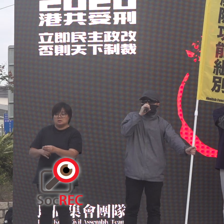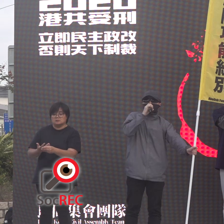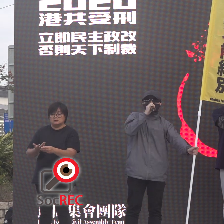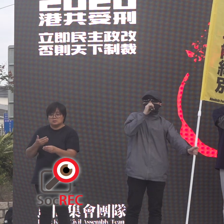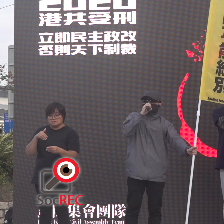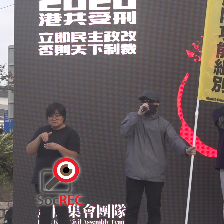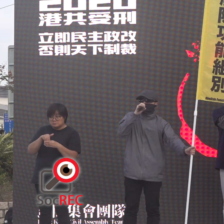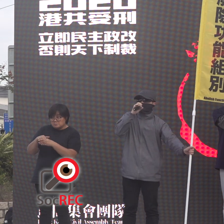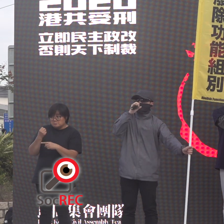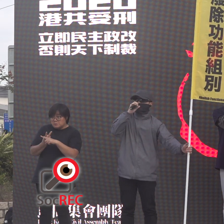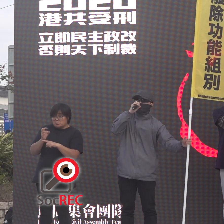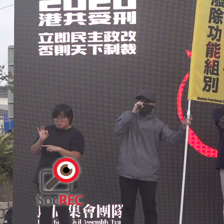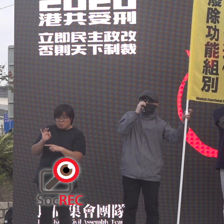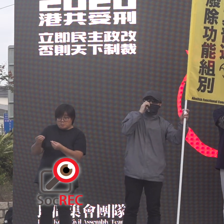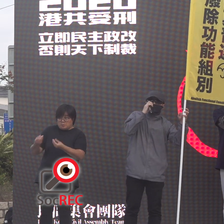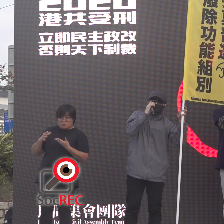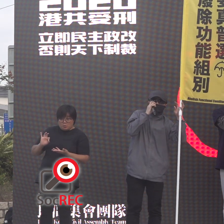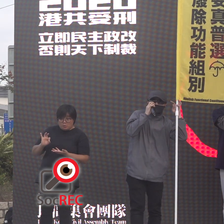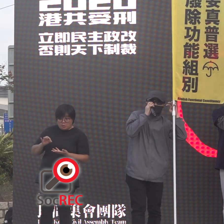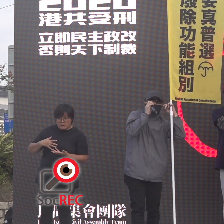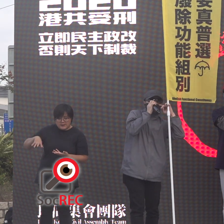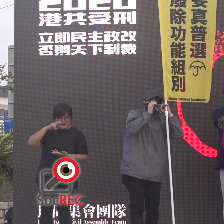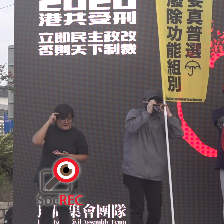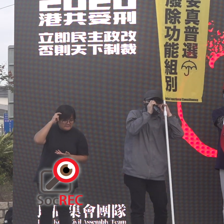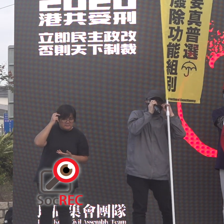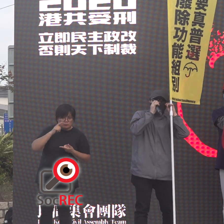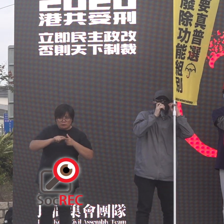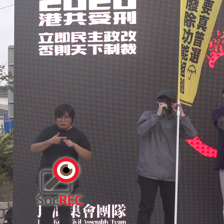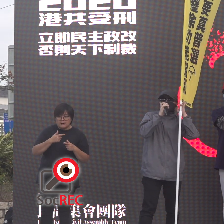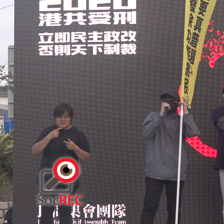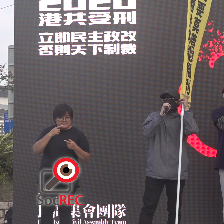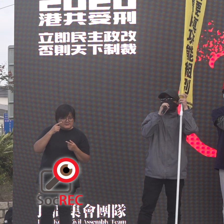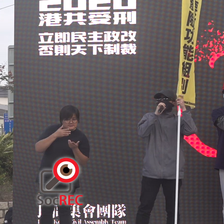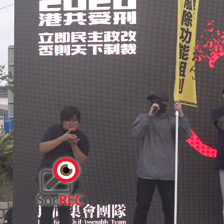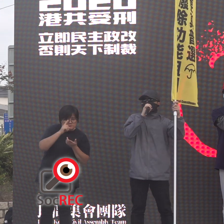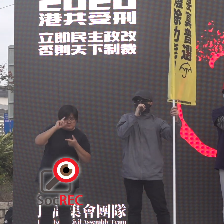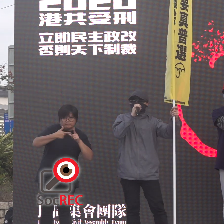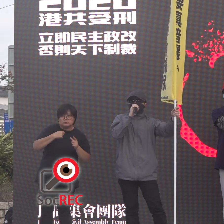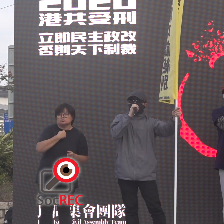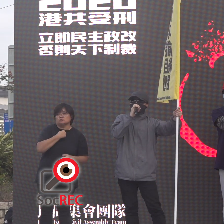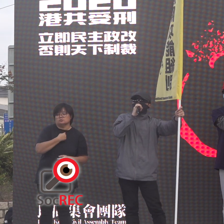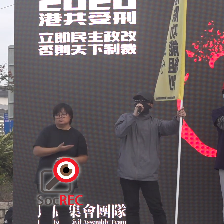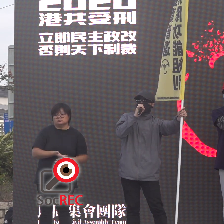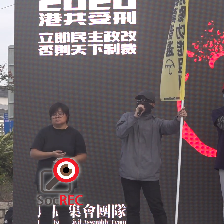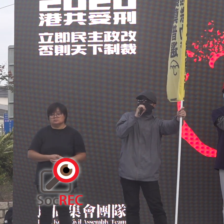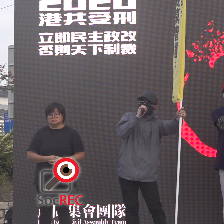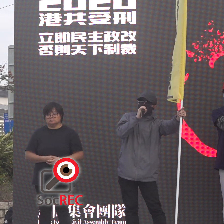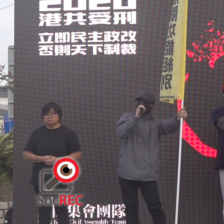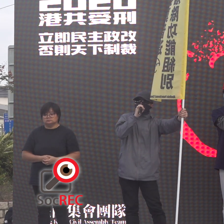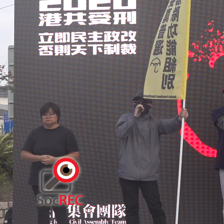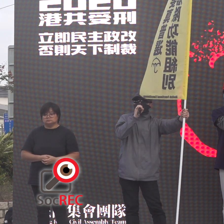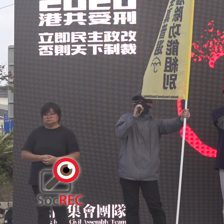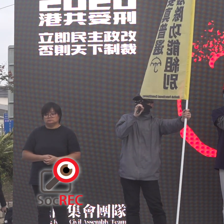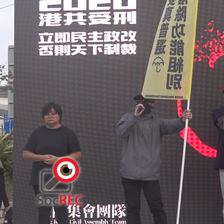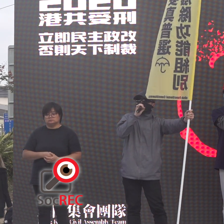探討唔同嘅方法、唔同嘅方案。但係我哋知道，如果傾唔到嘅，我哋